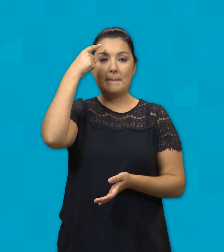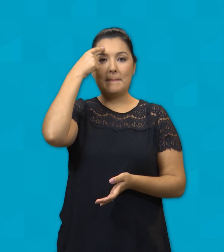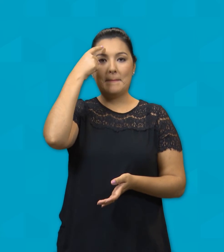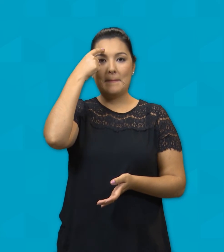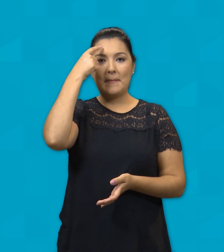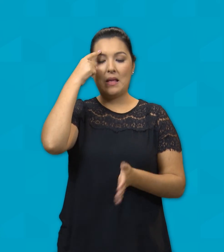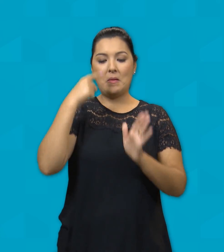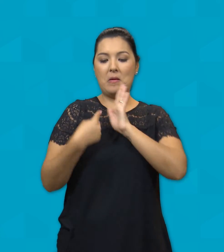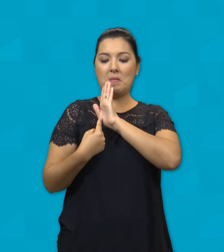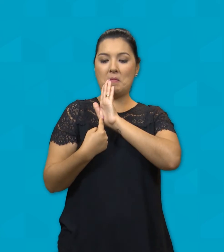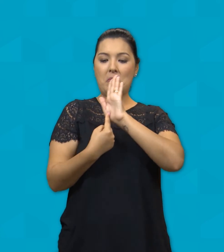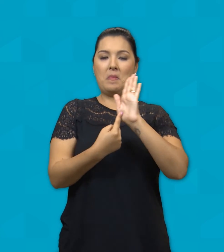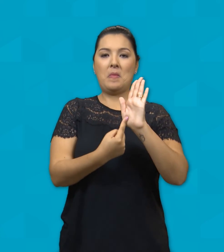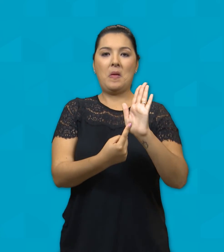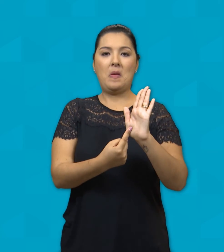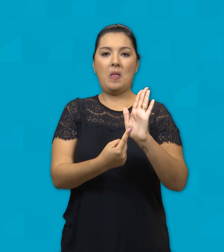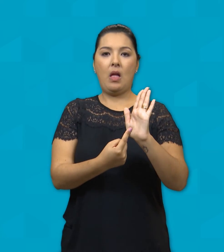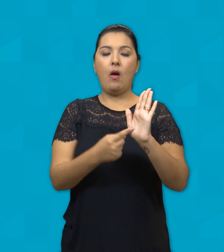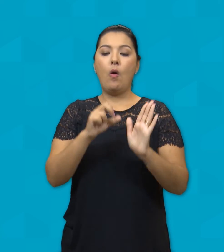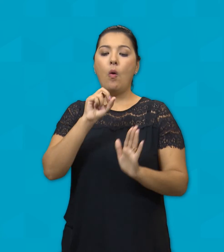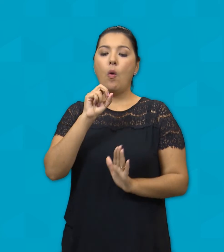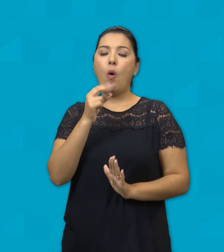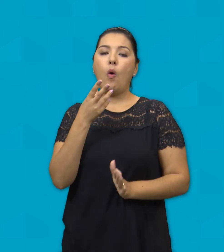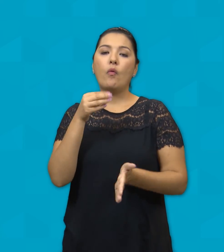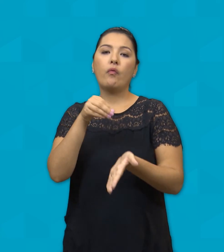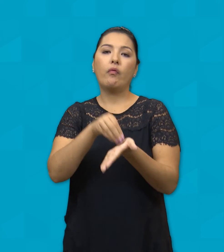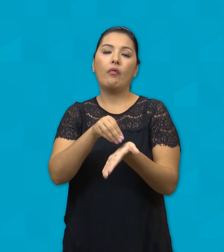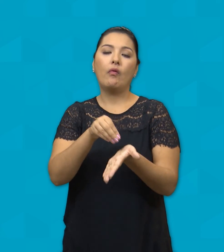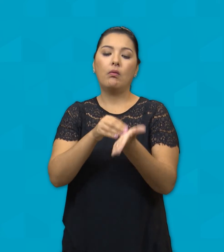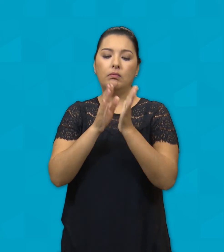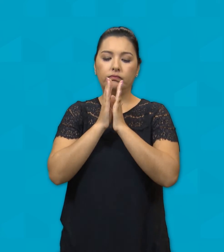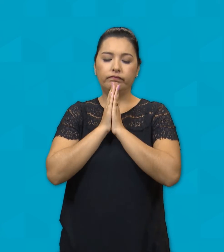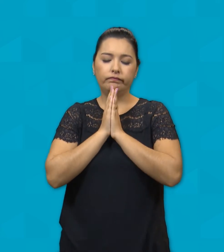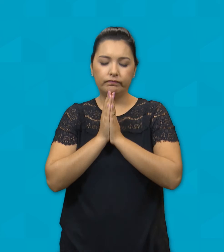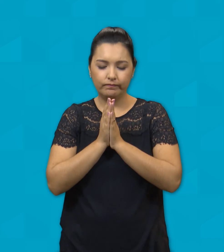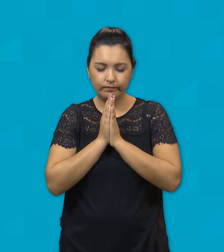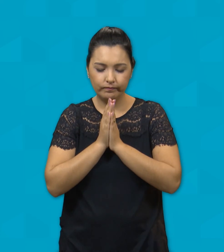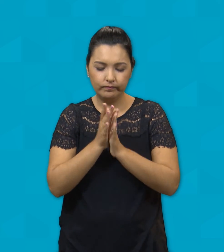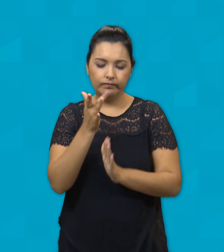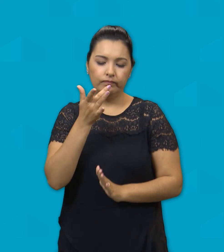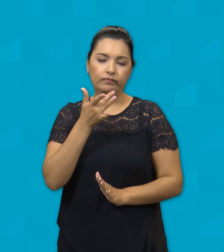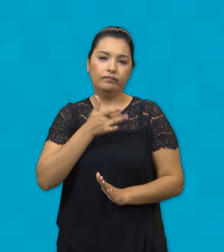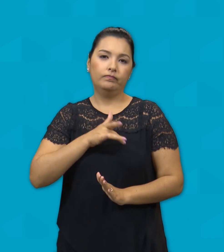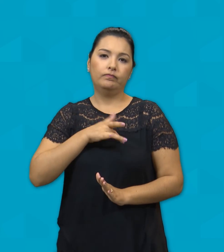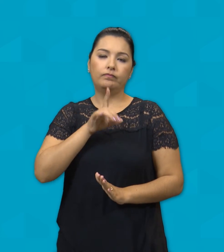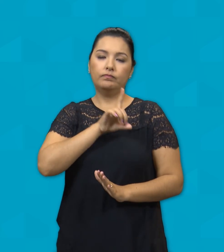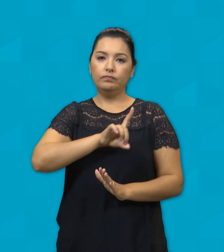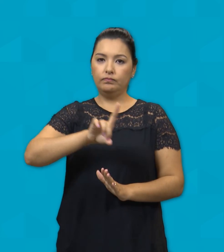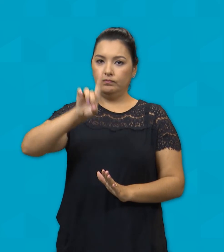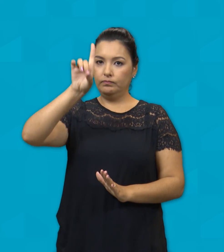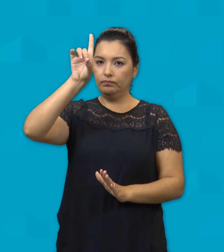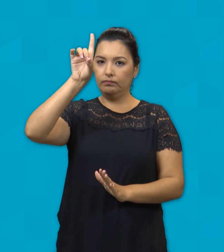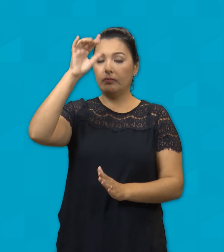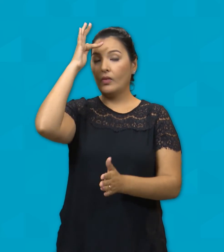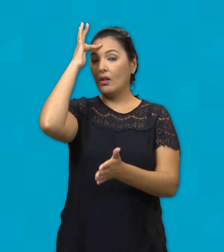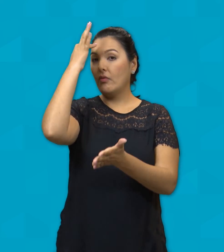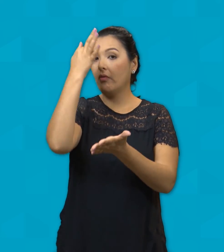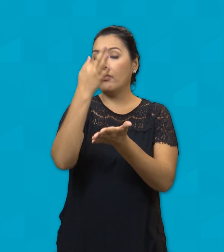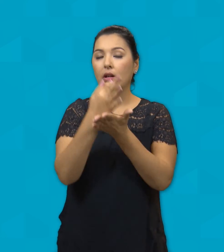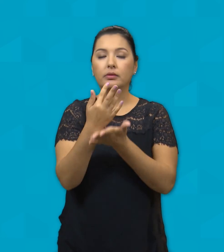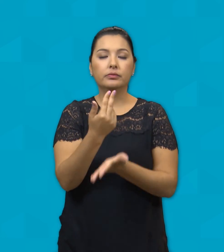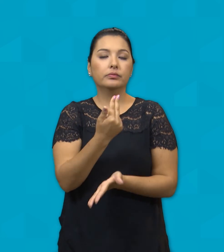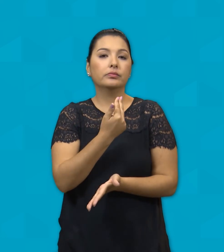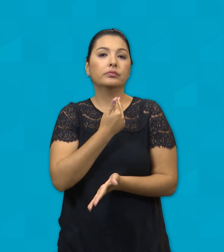rituais do que rezando a misericórdia de Deus em nossa vida. A fé não pode